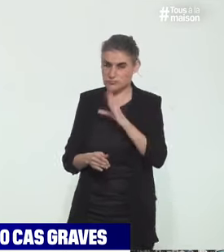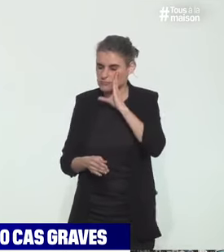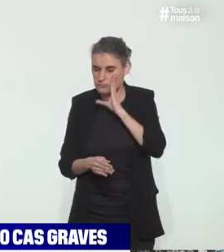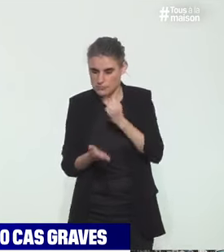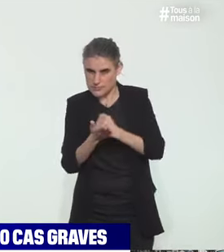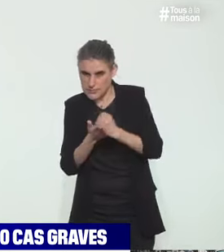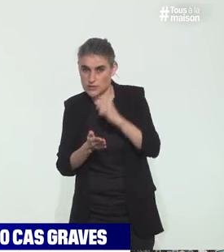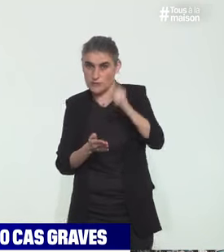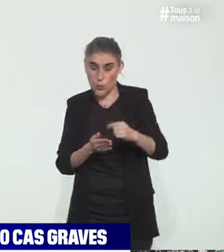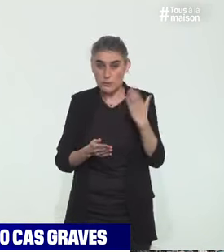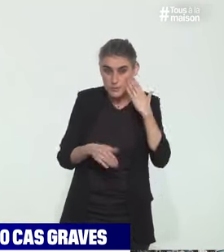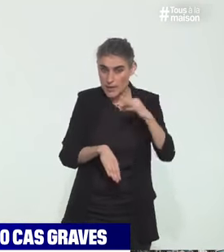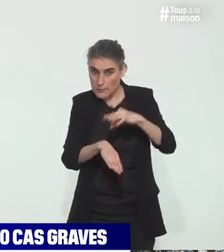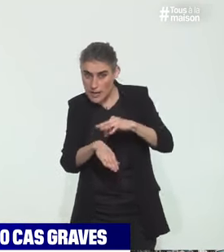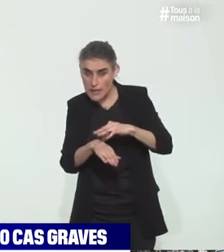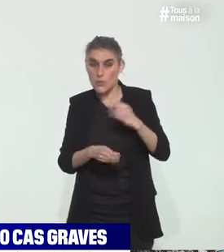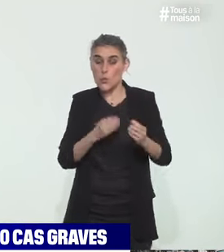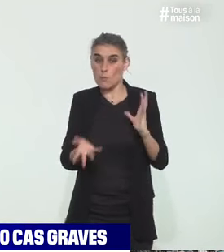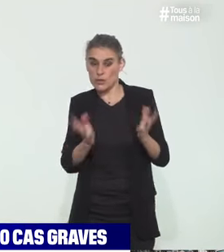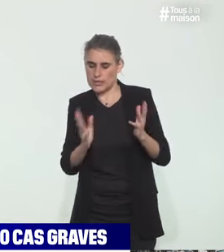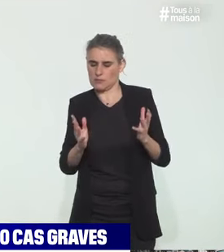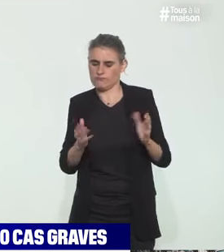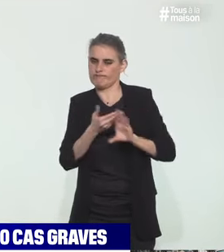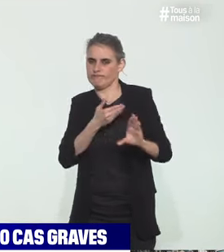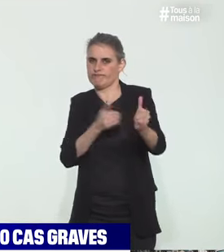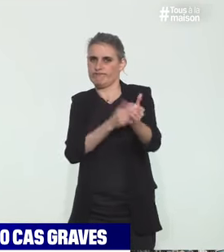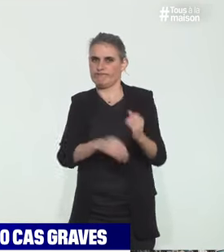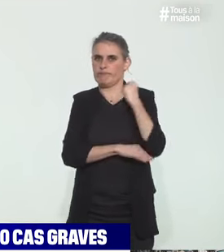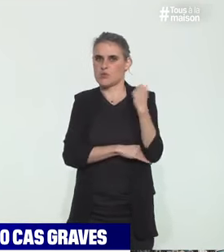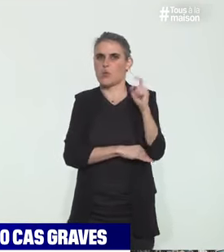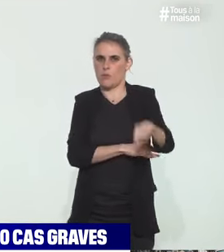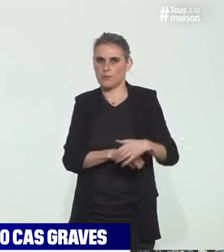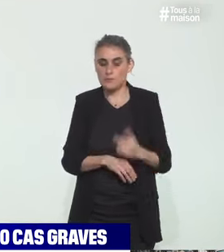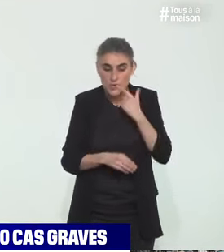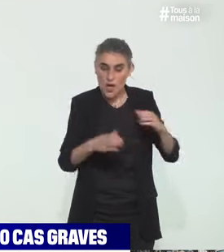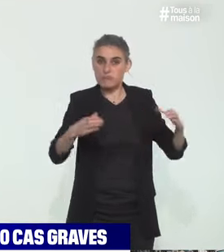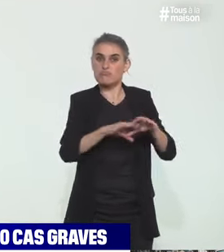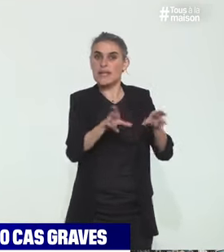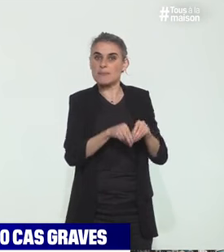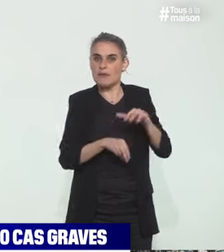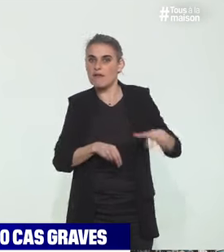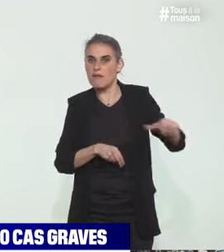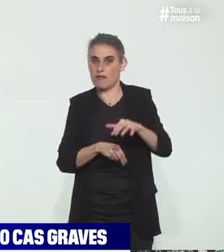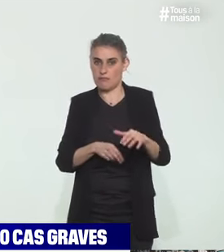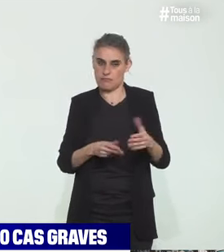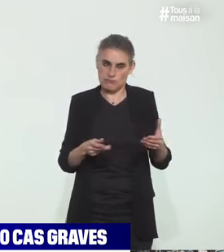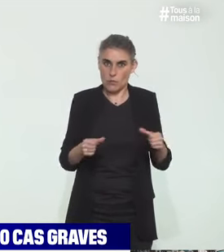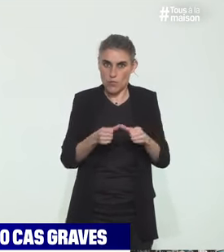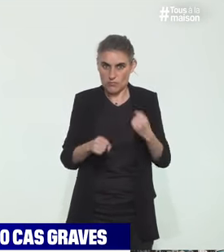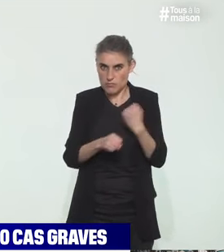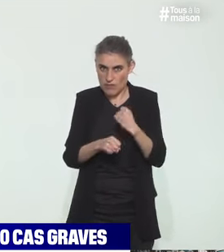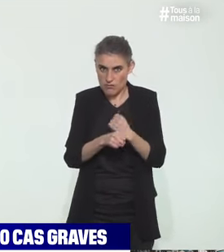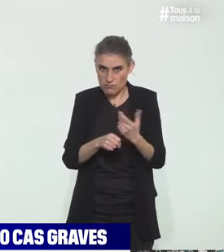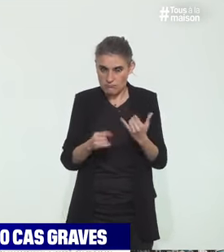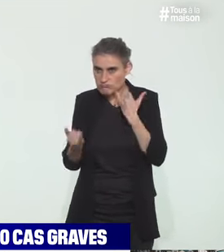pour pouvoir isoler à la fois les cas ou mettre en quatorzaine les personnes contacts. Donc ces brigades, elles vont être surtout proches du terrain,